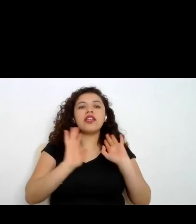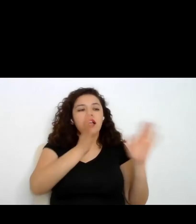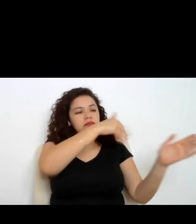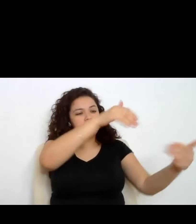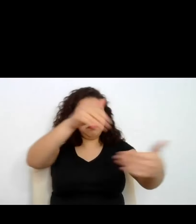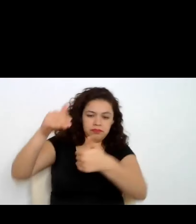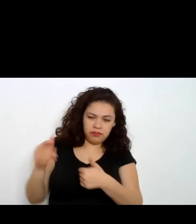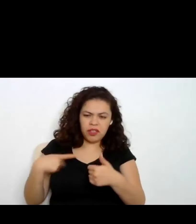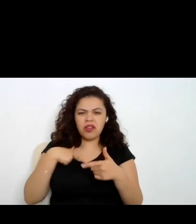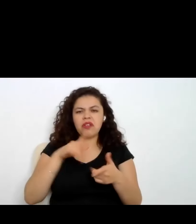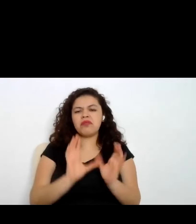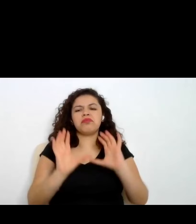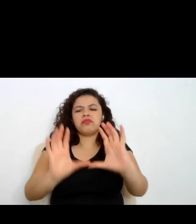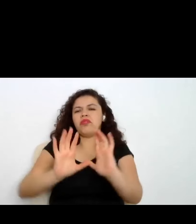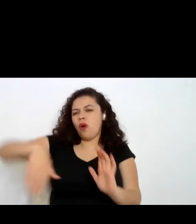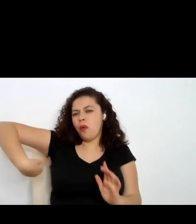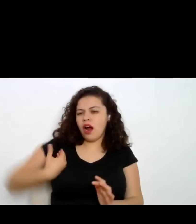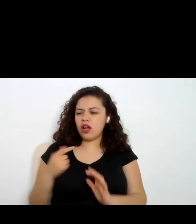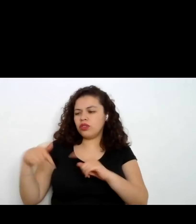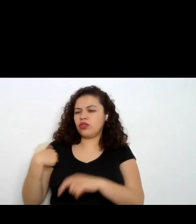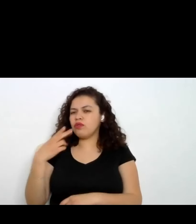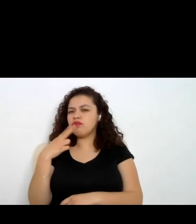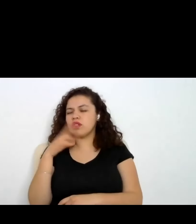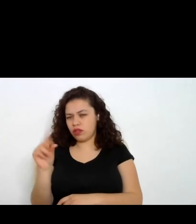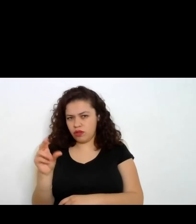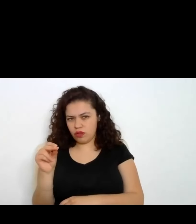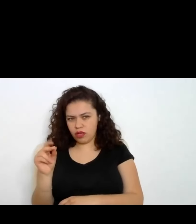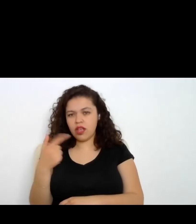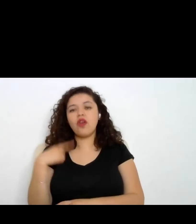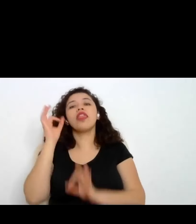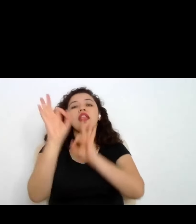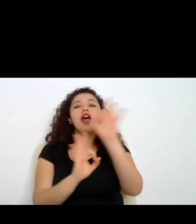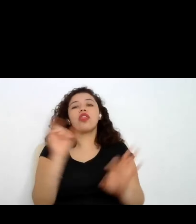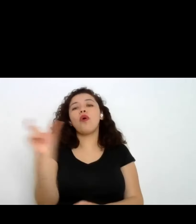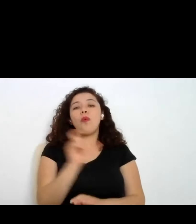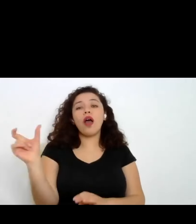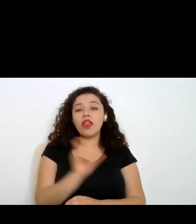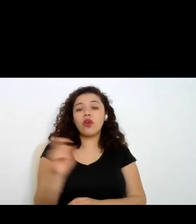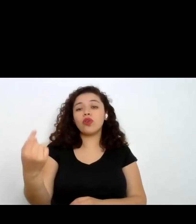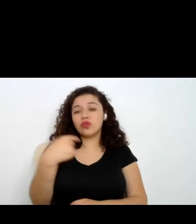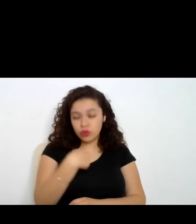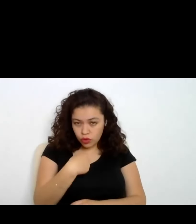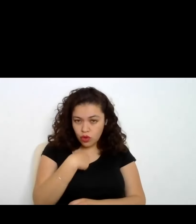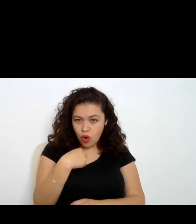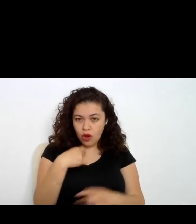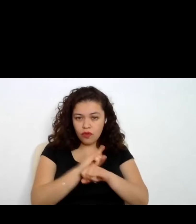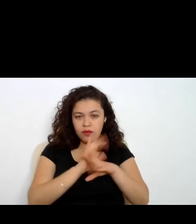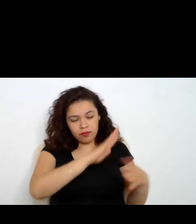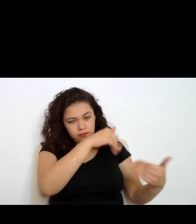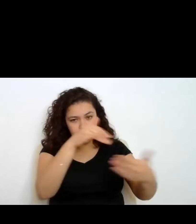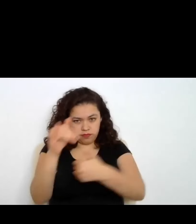pero ahí los tengo, no los he usado. El tratamiento es cuando yo particular ya empiezo a